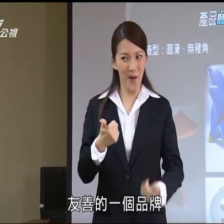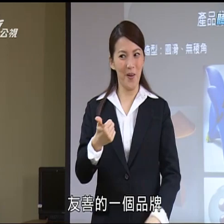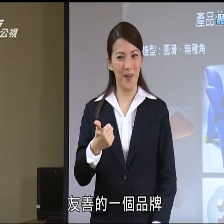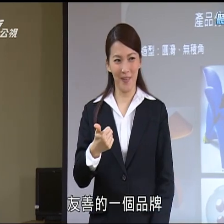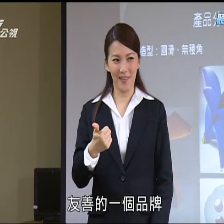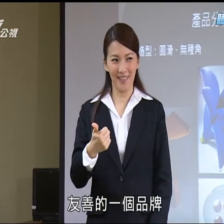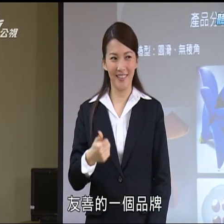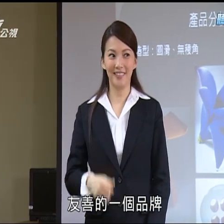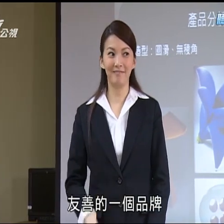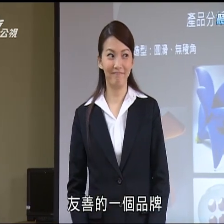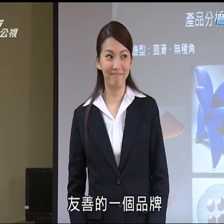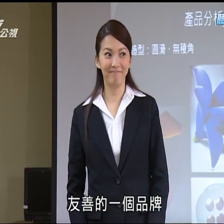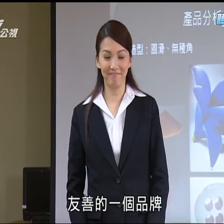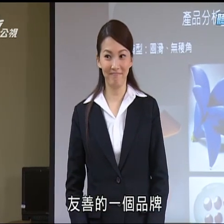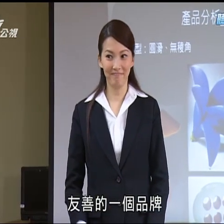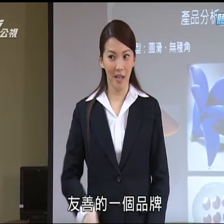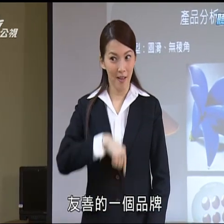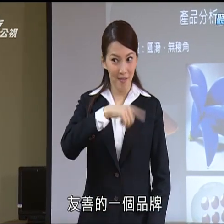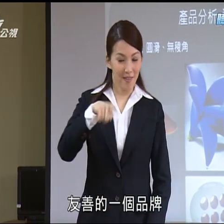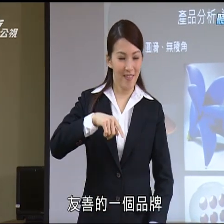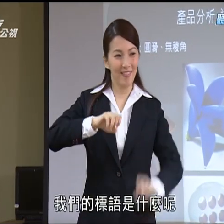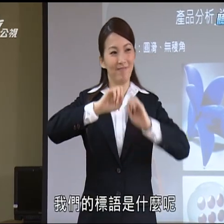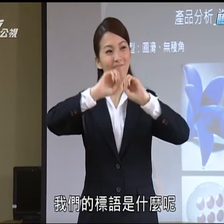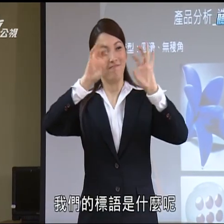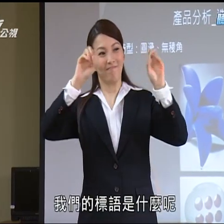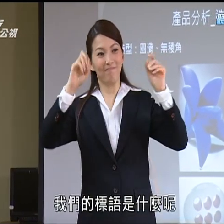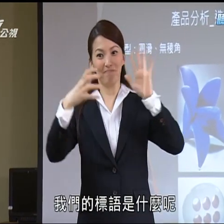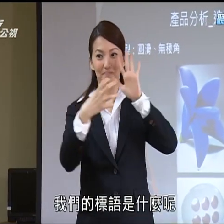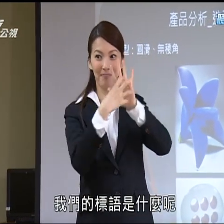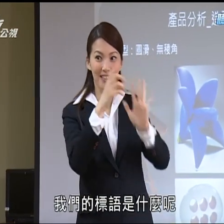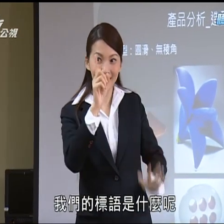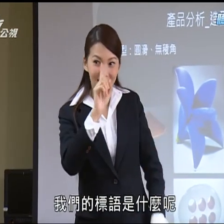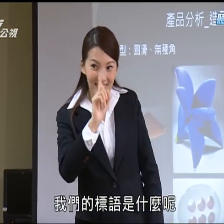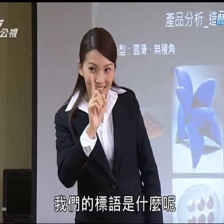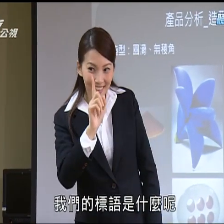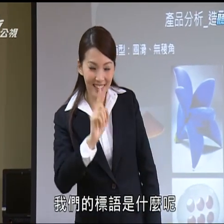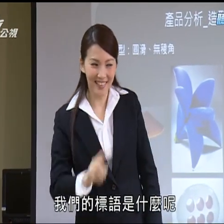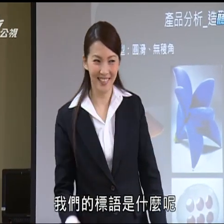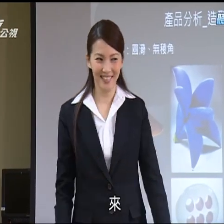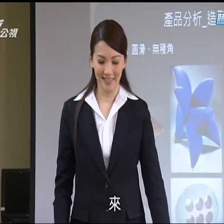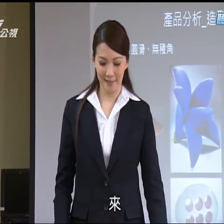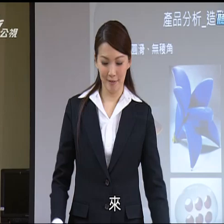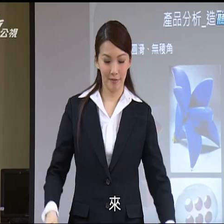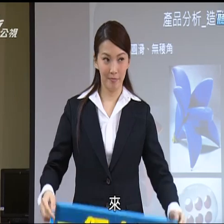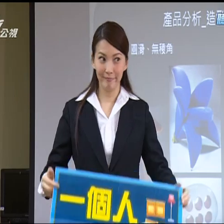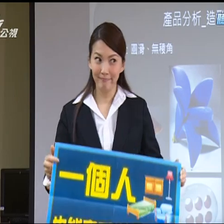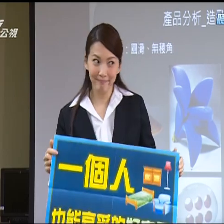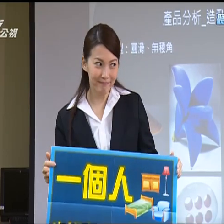友善的一个品牌。我们的标语是什么呢？来，喏，